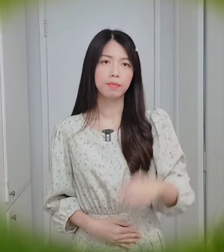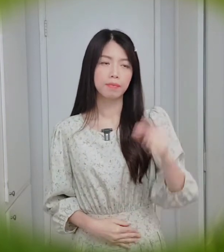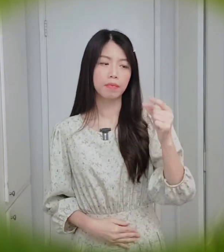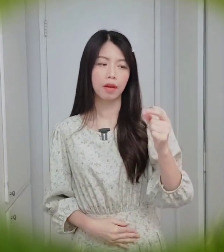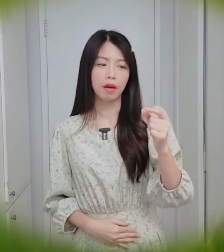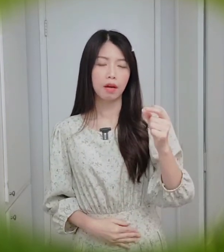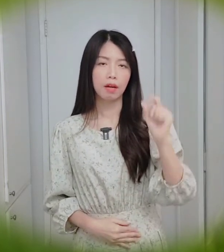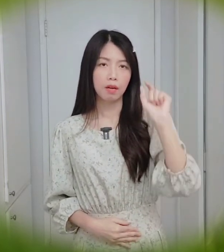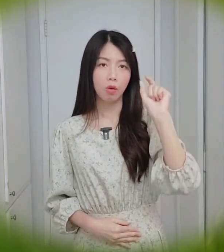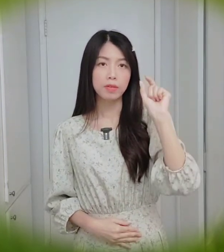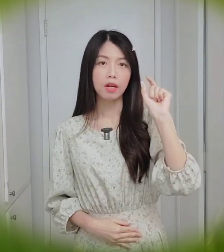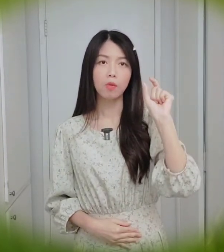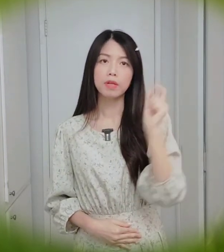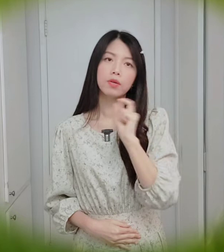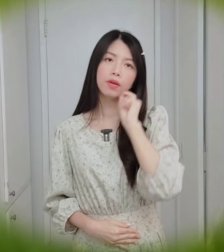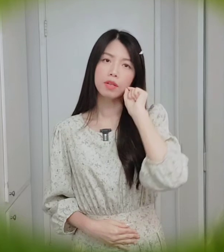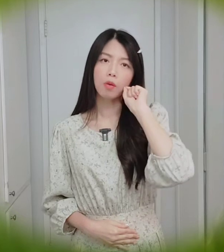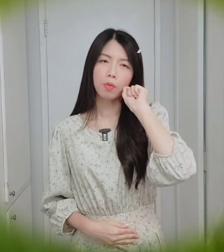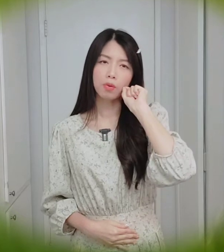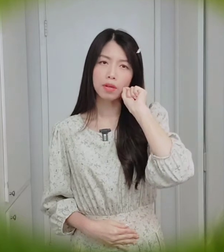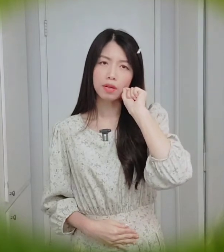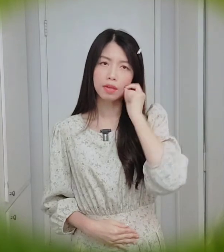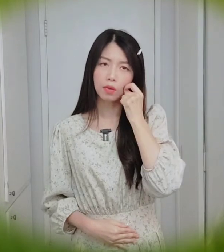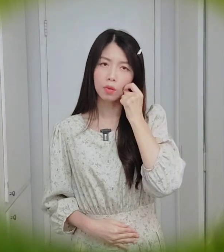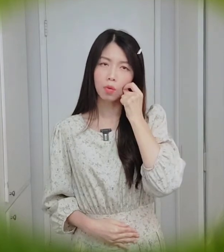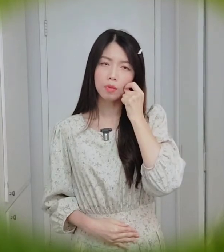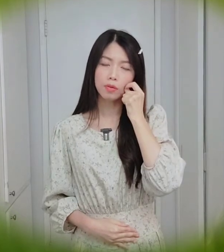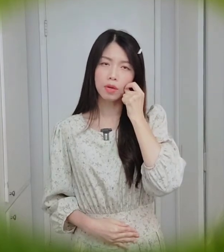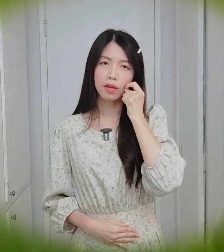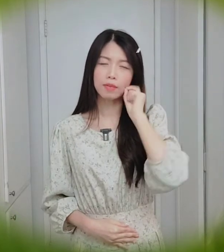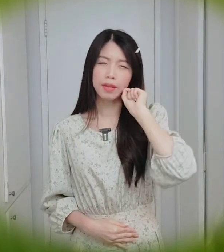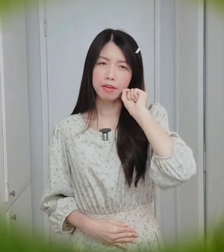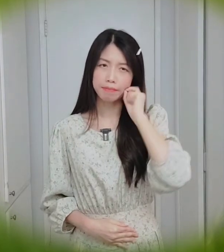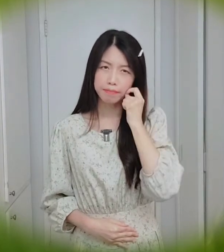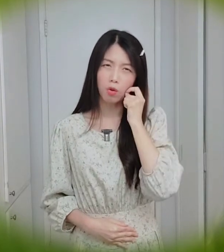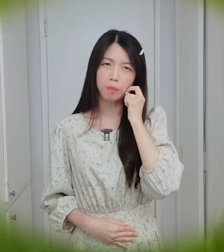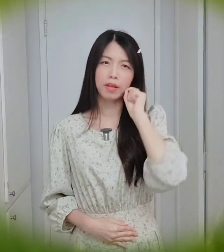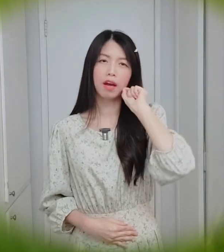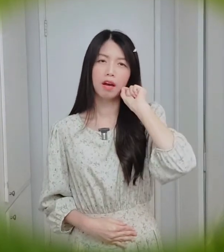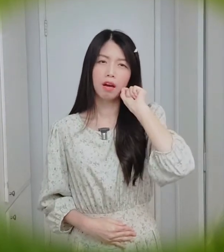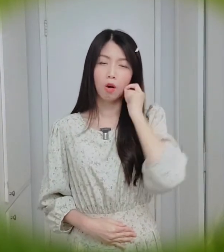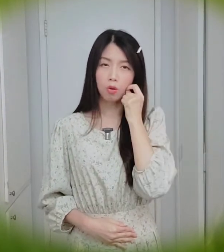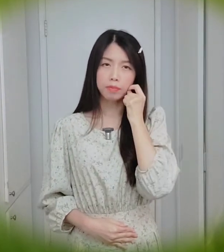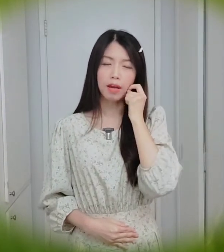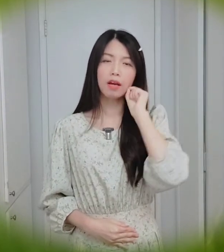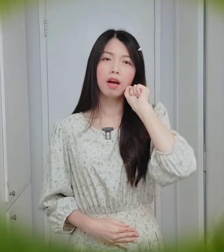수어는 엄지랑 검지를 이용해서 볼을 꼬집어 준다고 생각하시면 돼요. 어렵다,